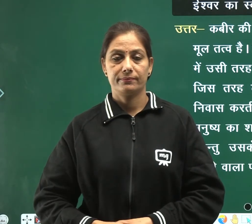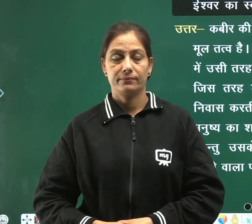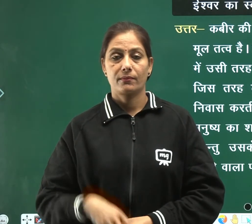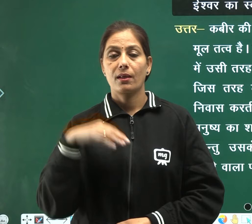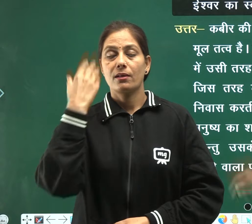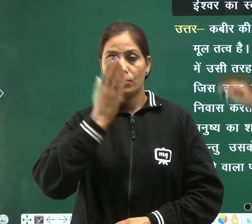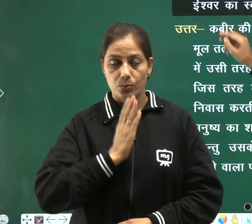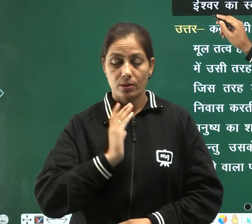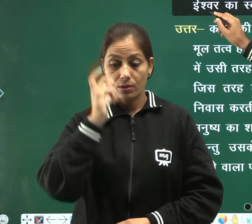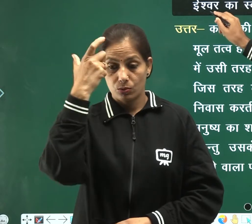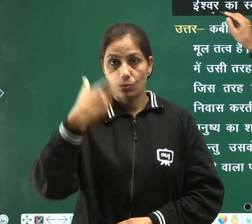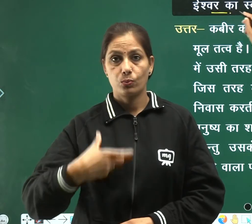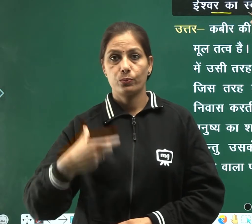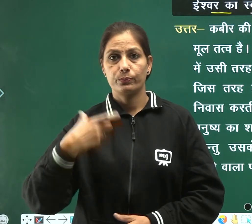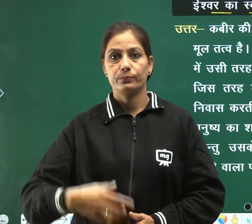ईश्वर का स्वरूप